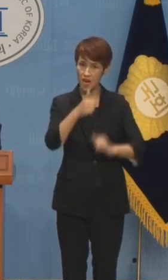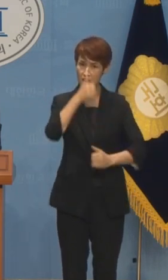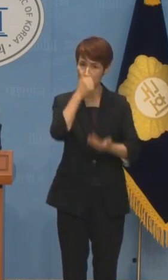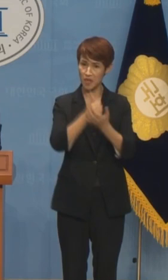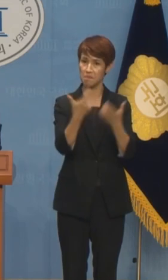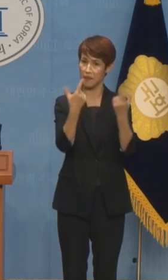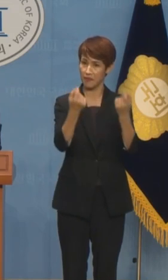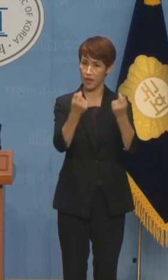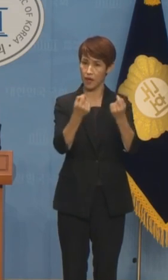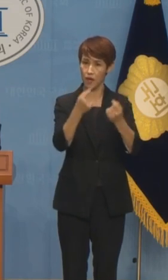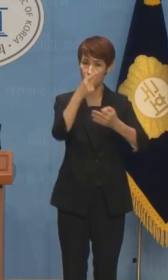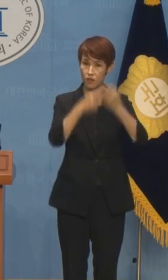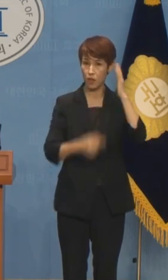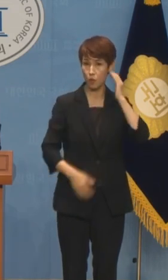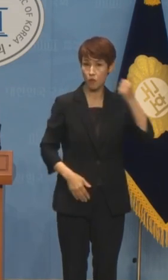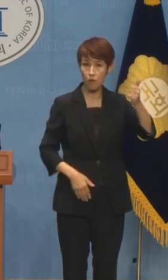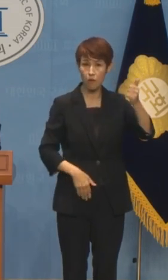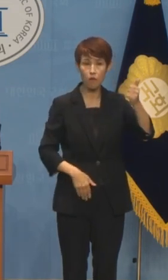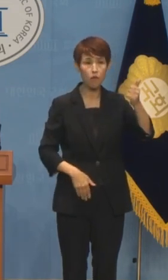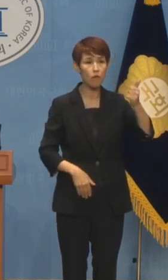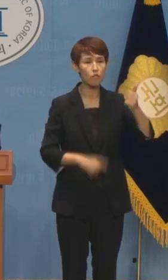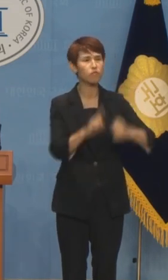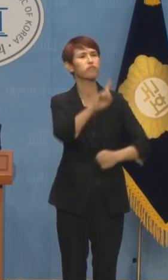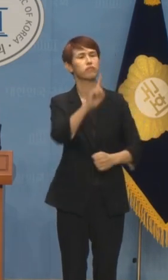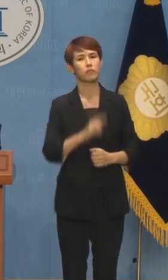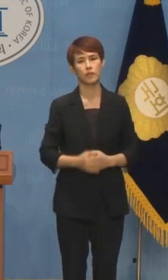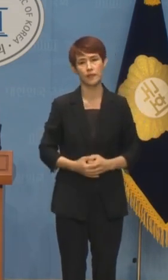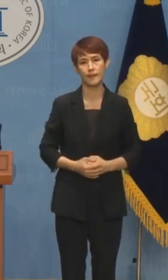윤석열 대통령은 어디 갔습니까?